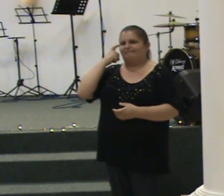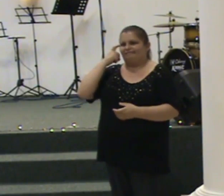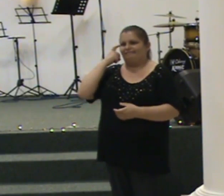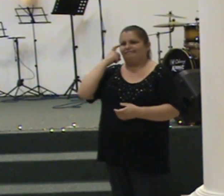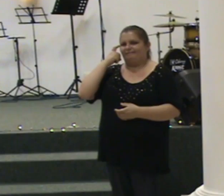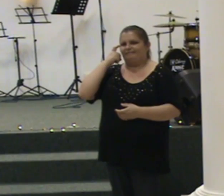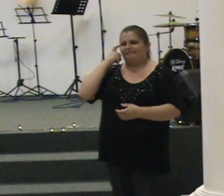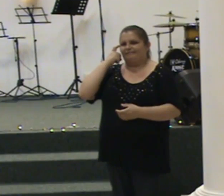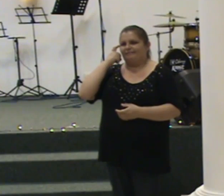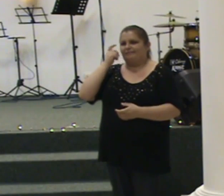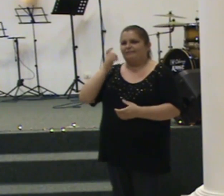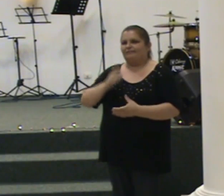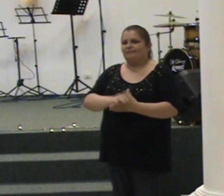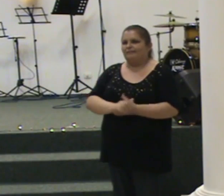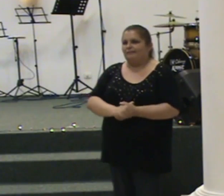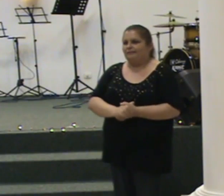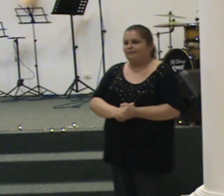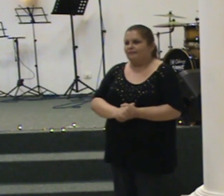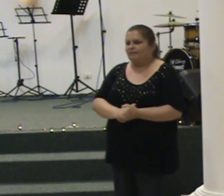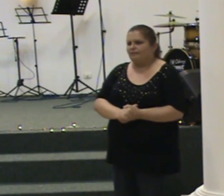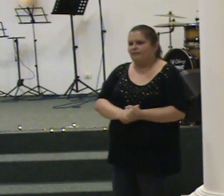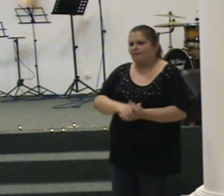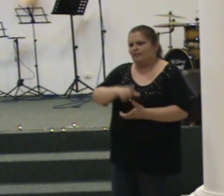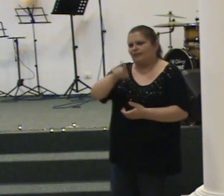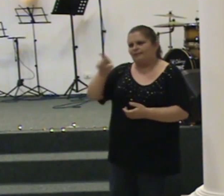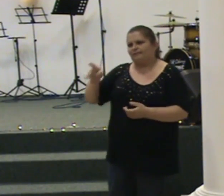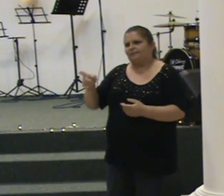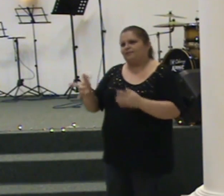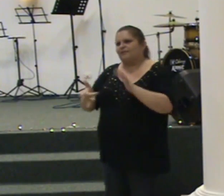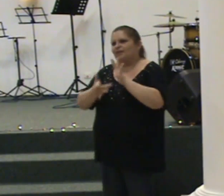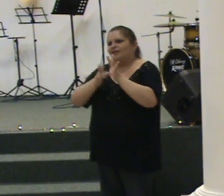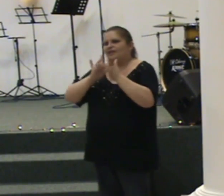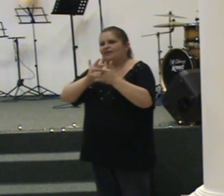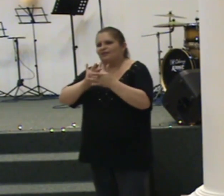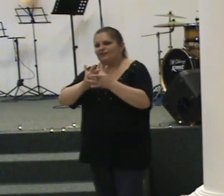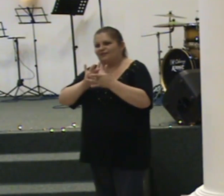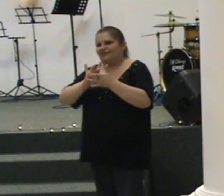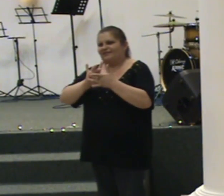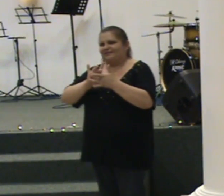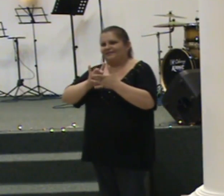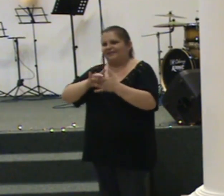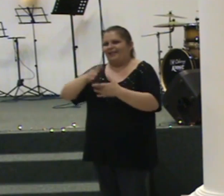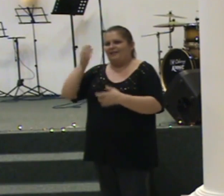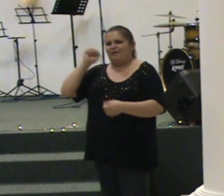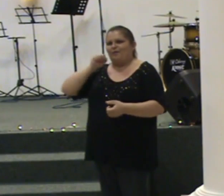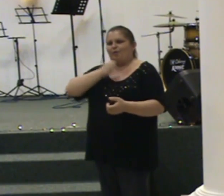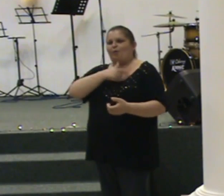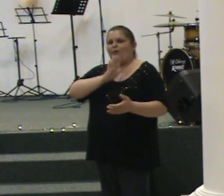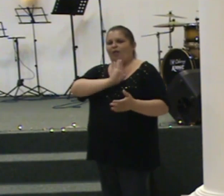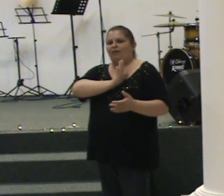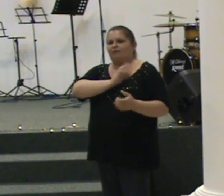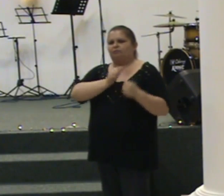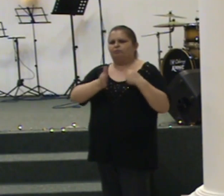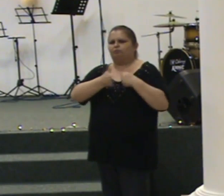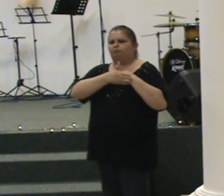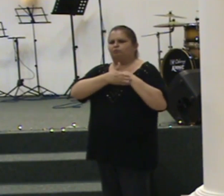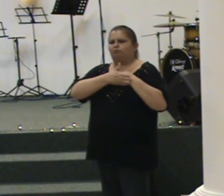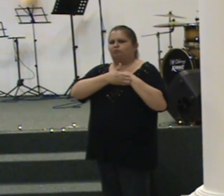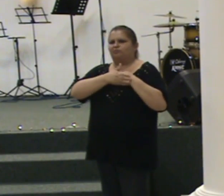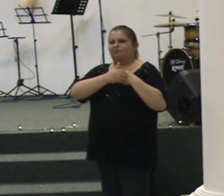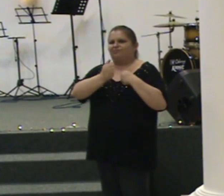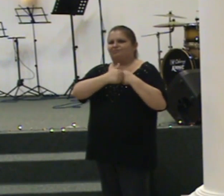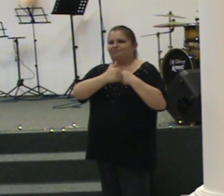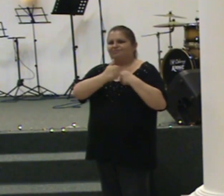Pensa aí, quando Jesus bateu a porta do seu coração, que ele estava assim como